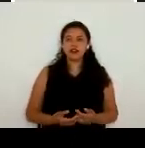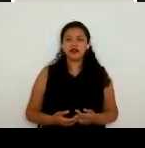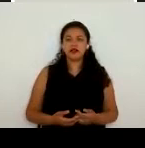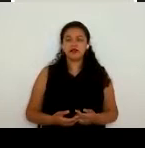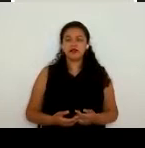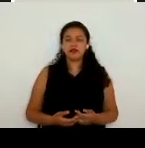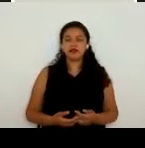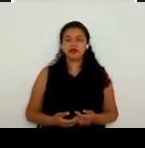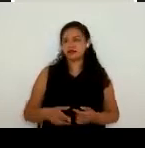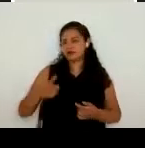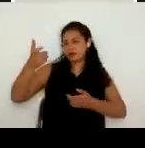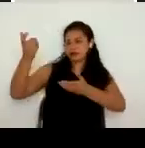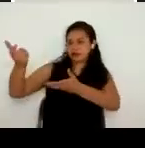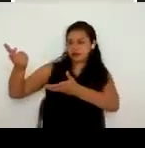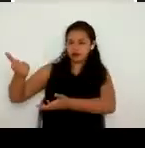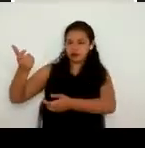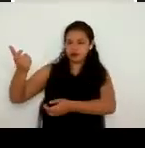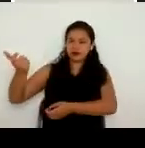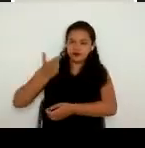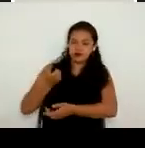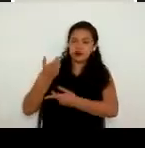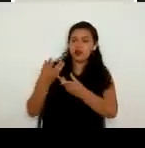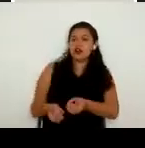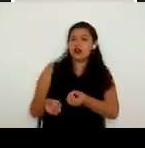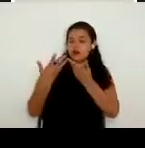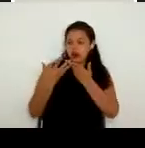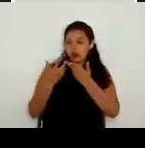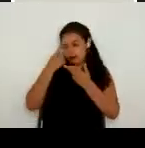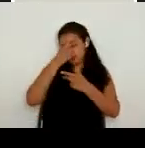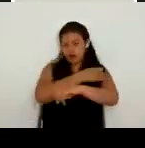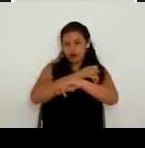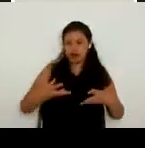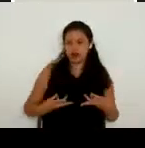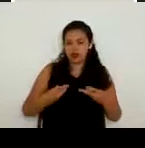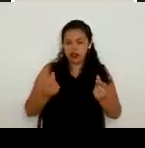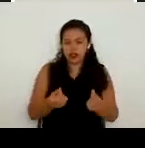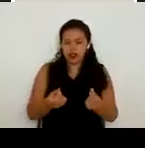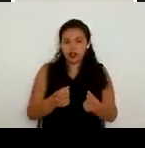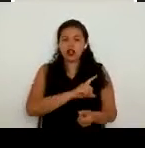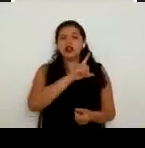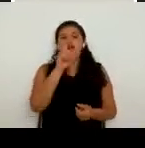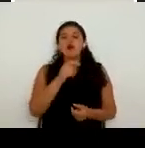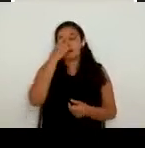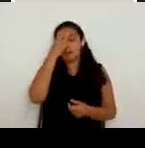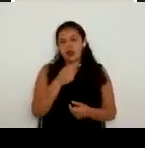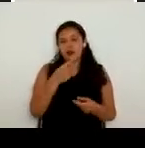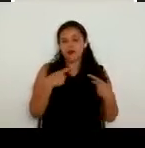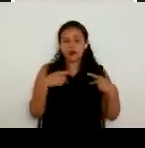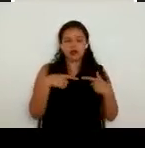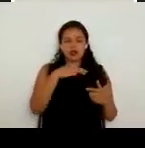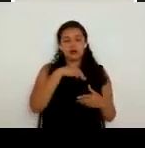ingresa como parte del gasto familiar y que se utiliza para la manutención de todos los que integran la